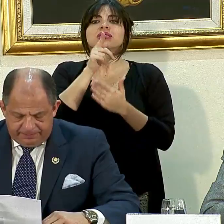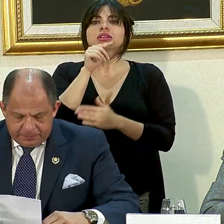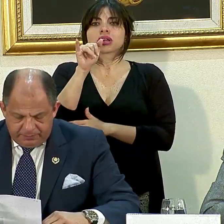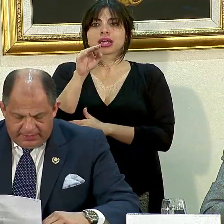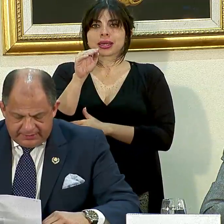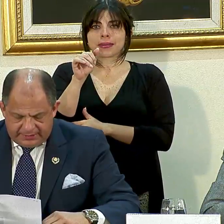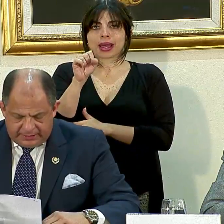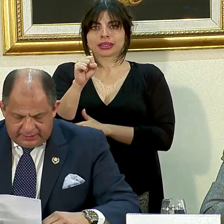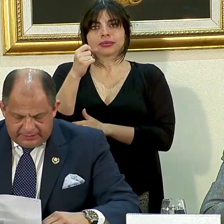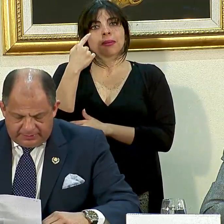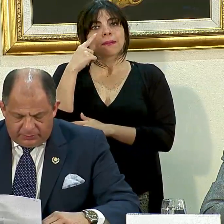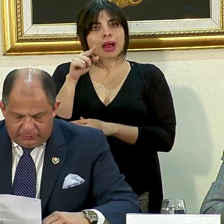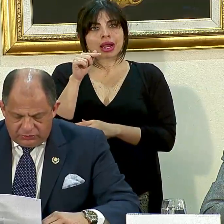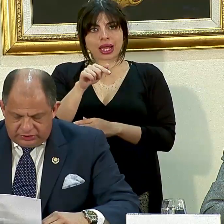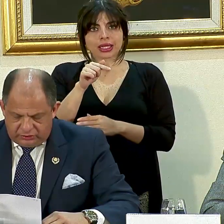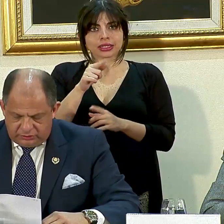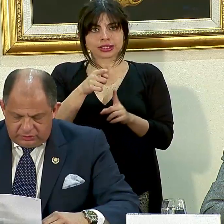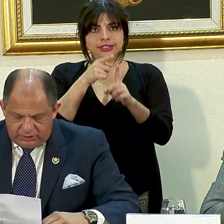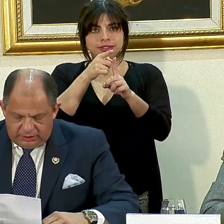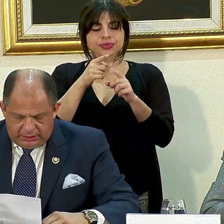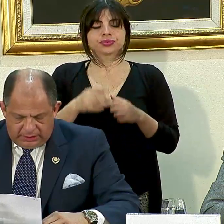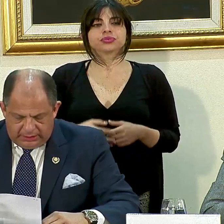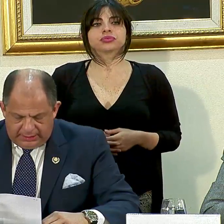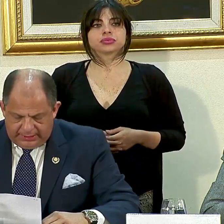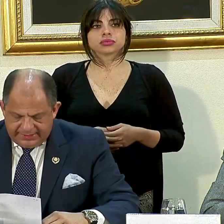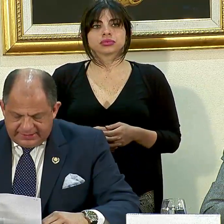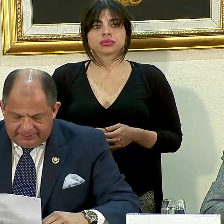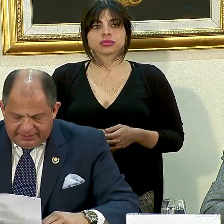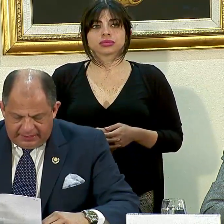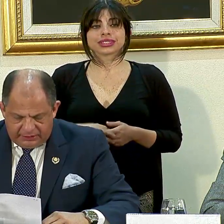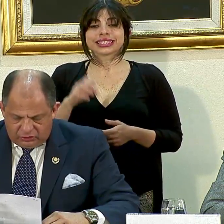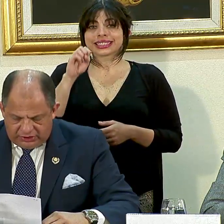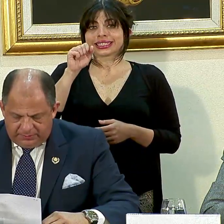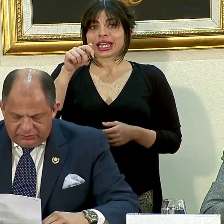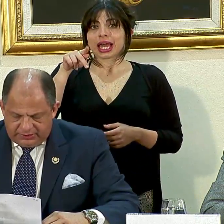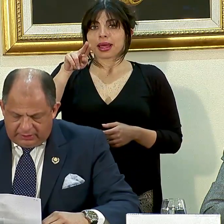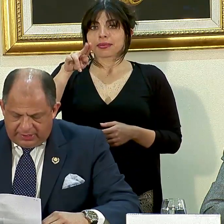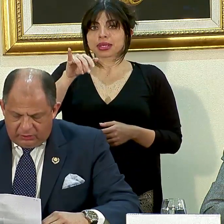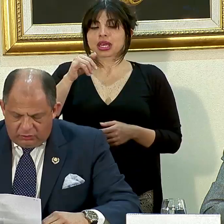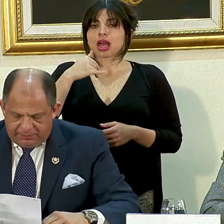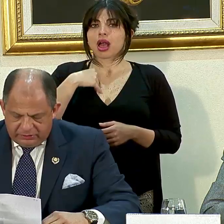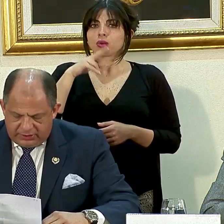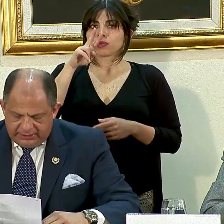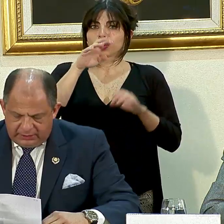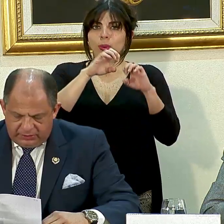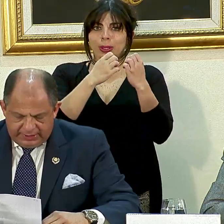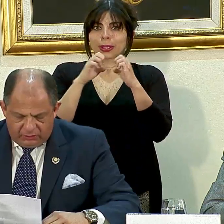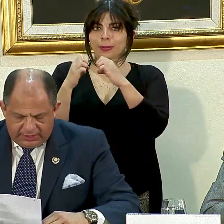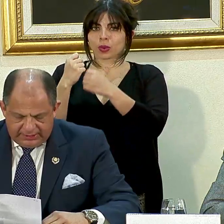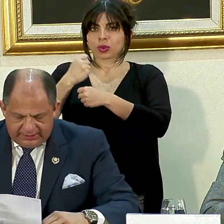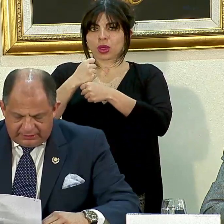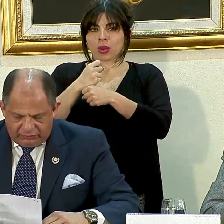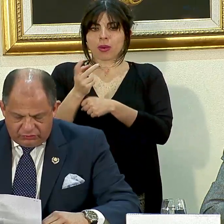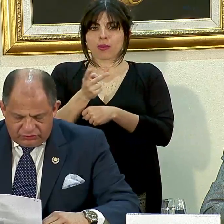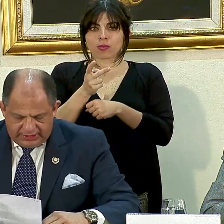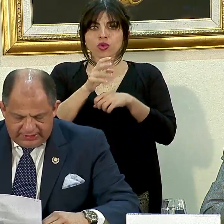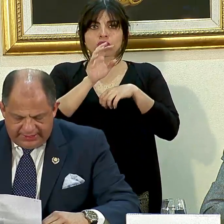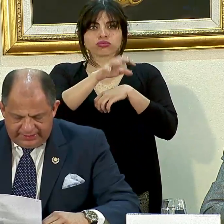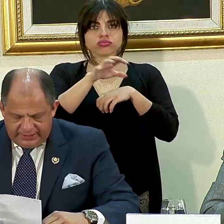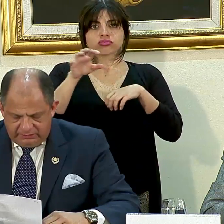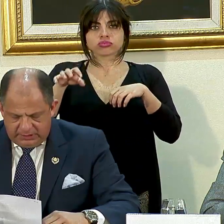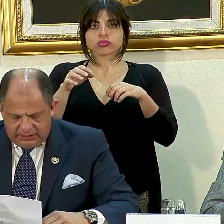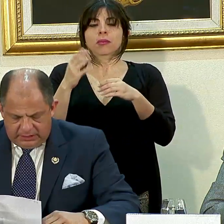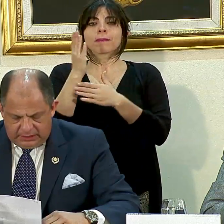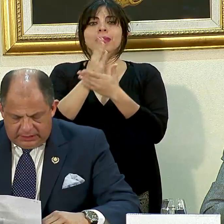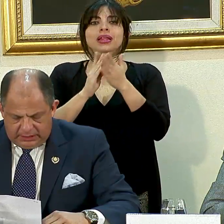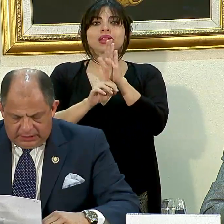para este propósito. En Sarapiquí hay 2 equipos de trabajo con personal de la Unidad Local de Desarrollo Social de